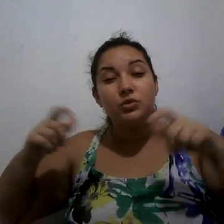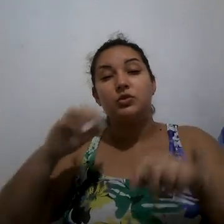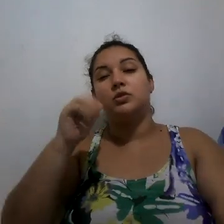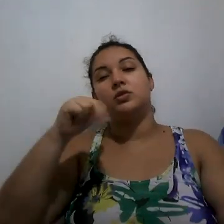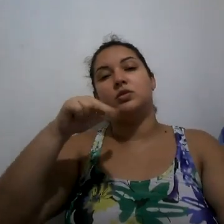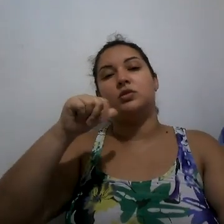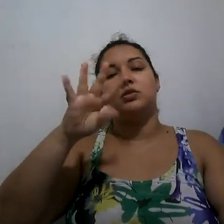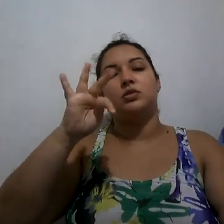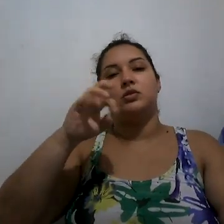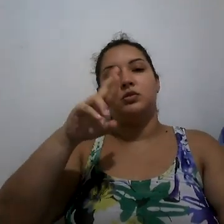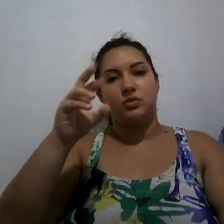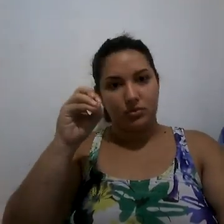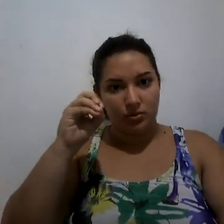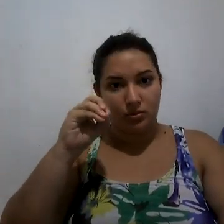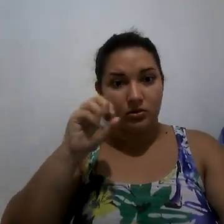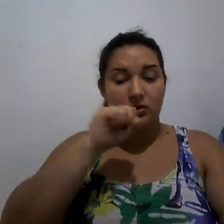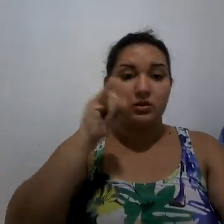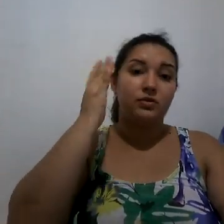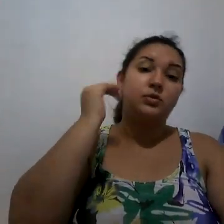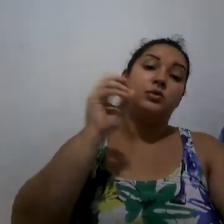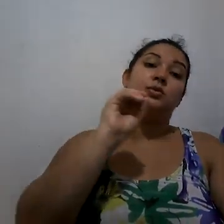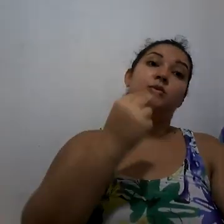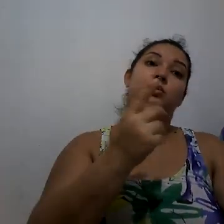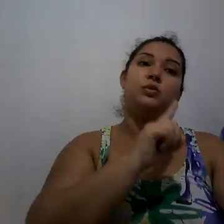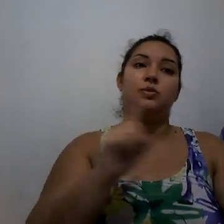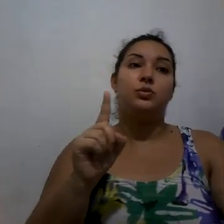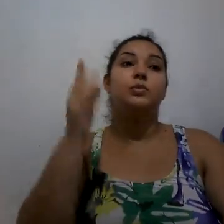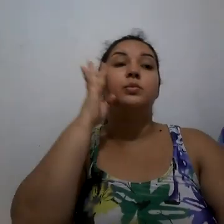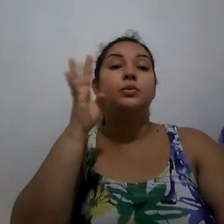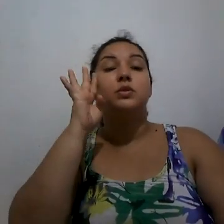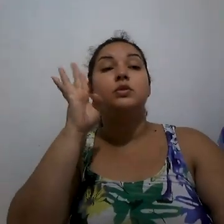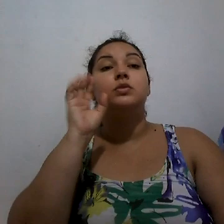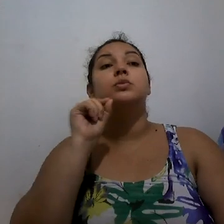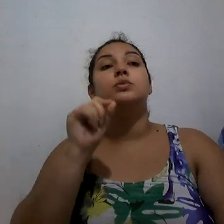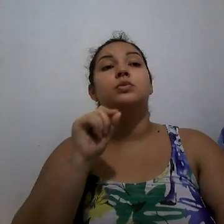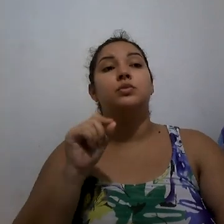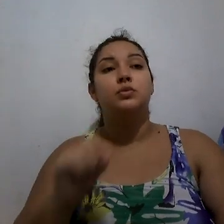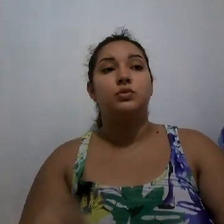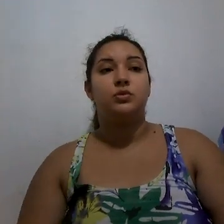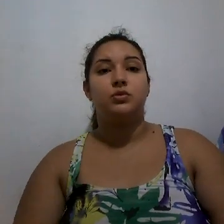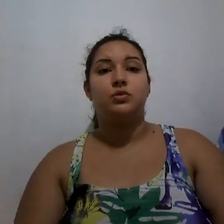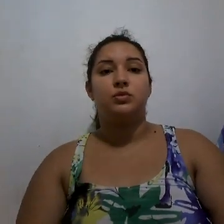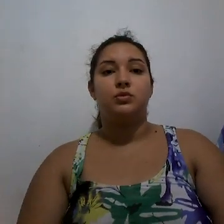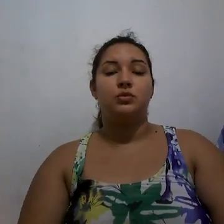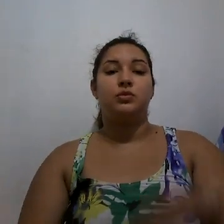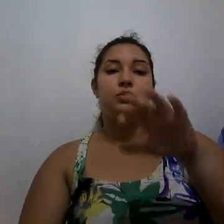que nós vamos descobrir ou não. Pensem vocês que, vou dar um exemplo aqui, nós pegamos um copo e colocamos